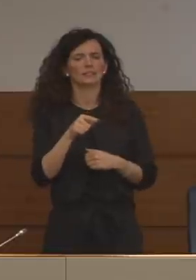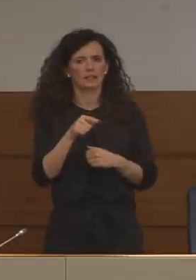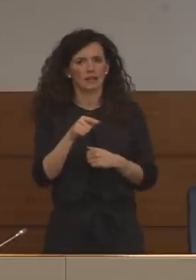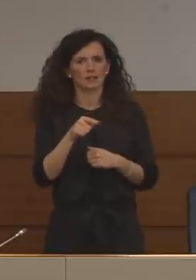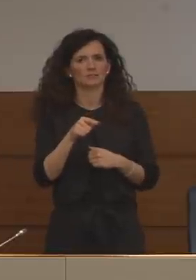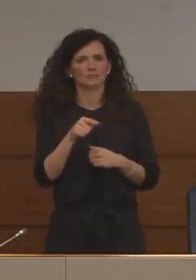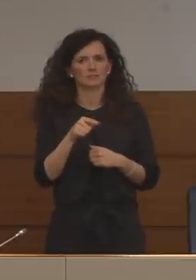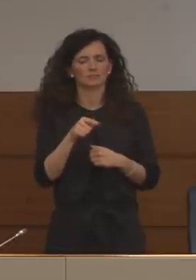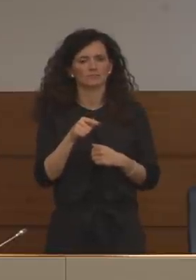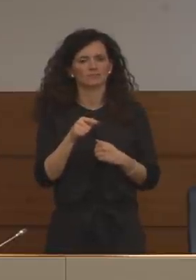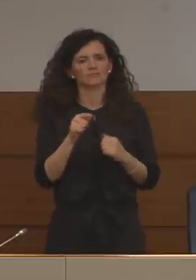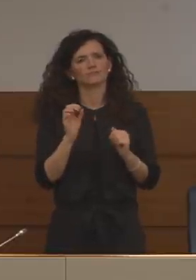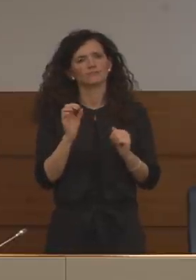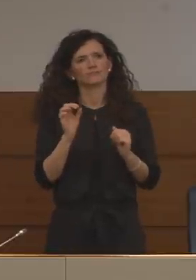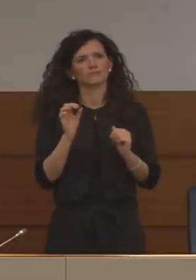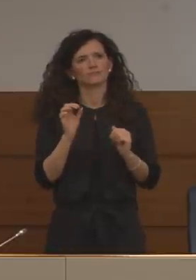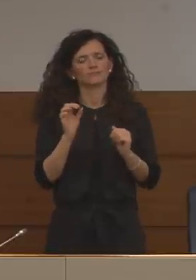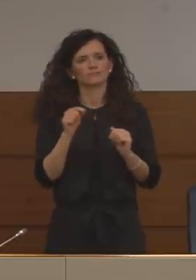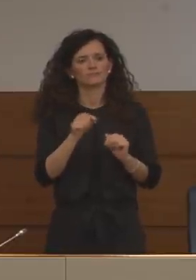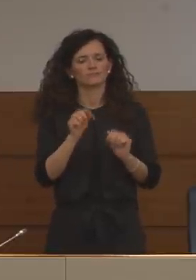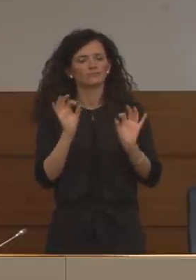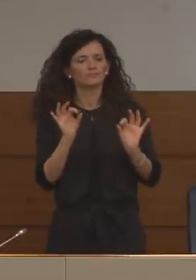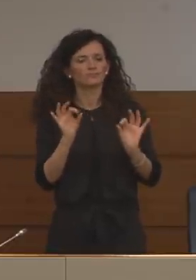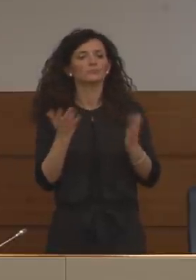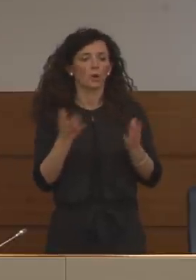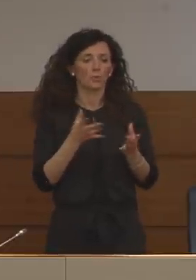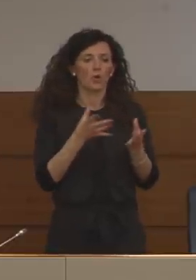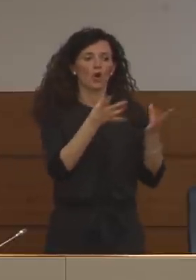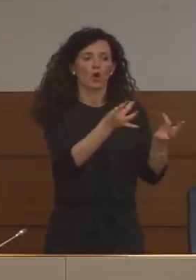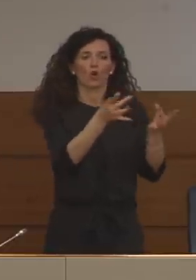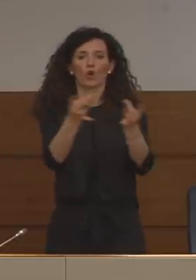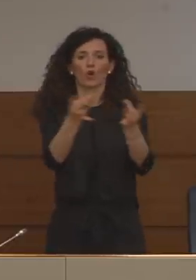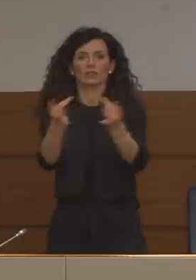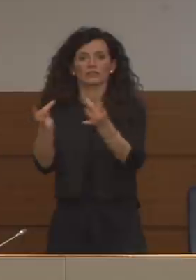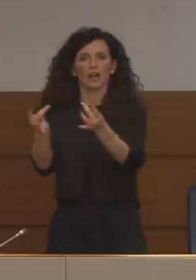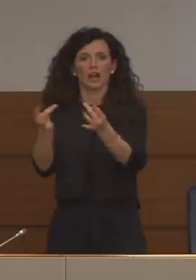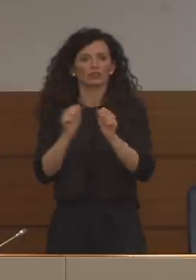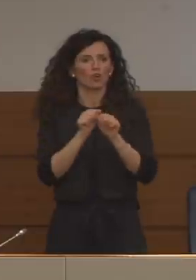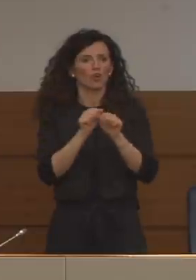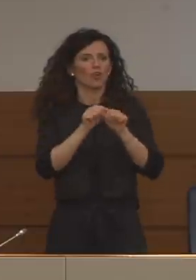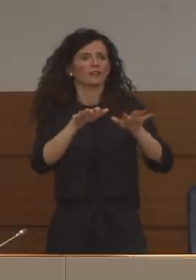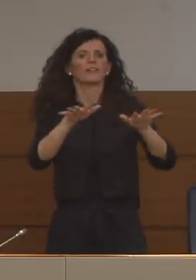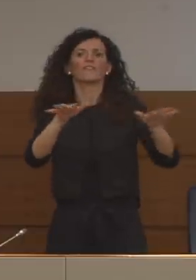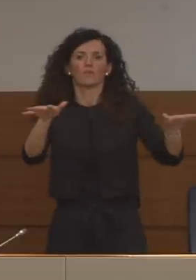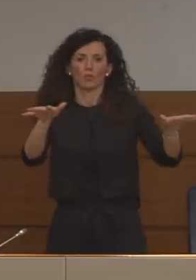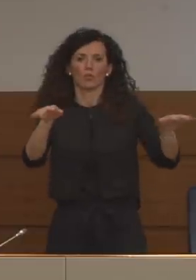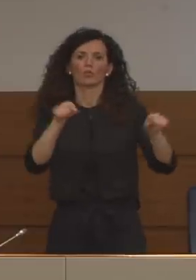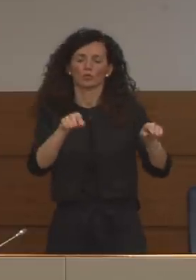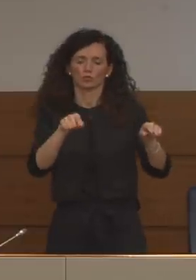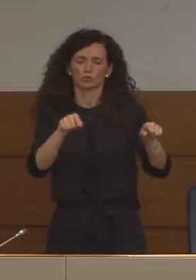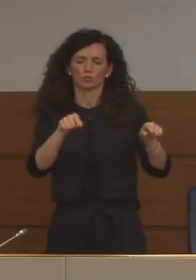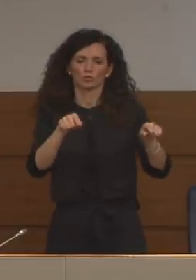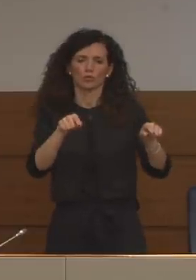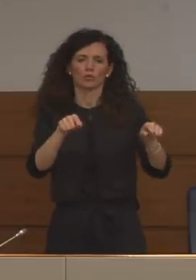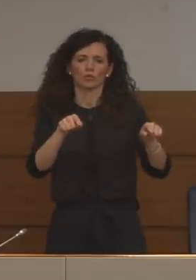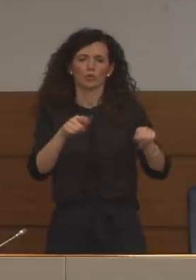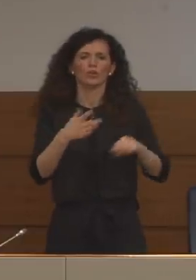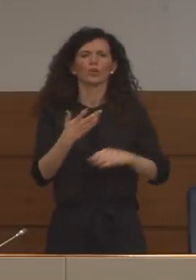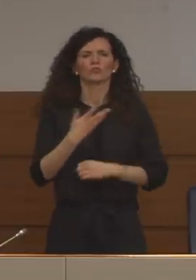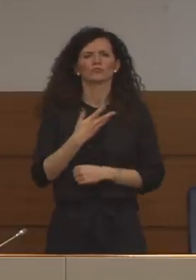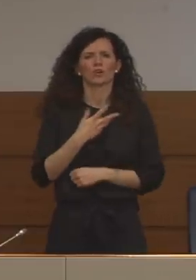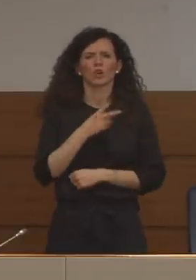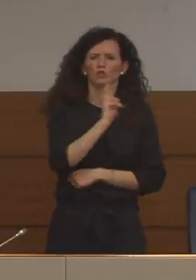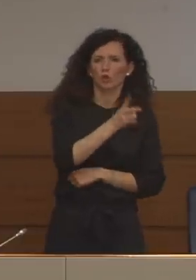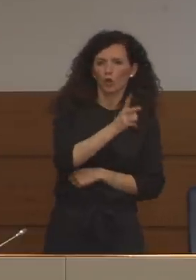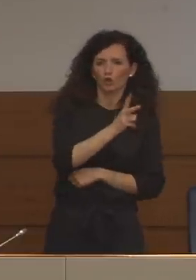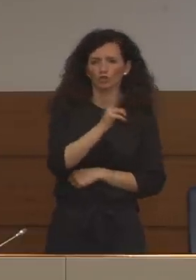in termini di diffusione del contagio che avevamo dodici quattordici